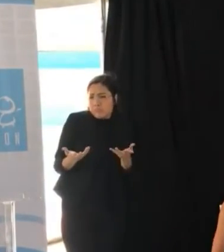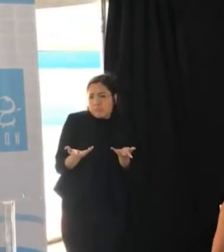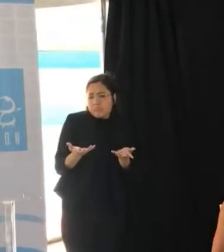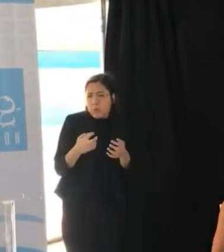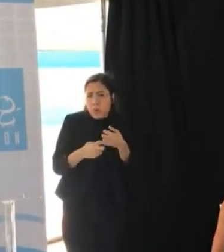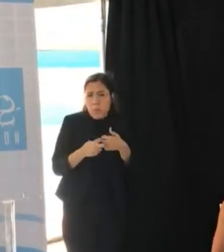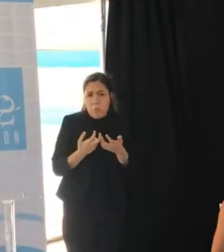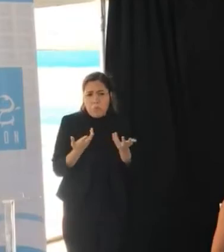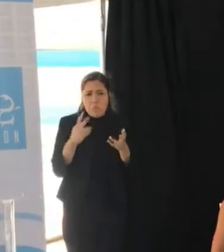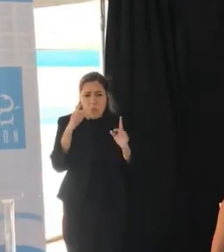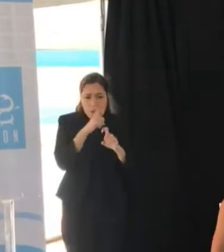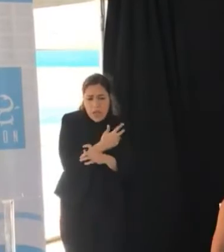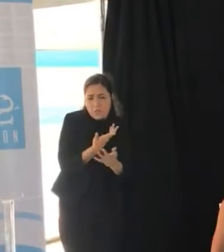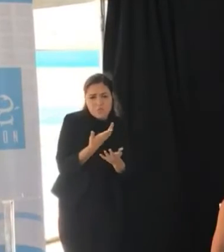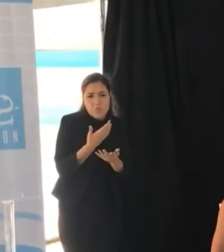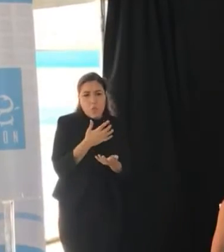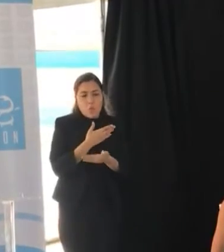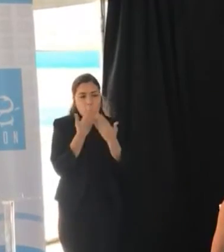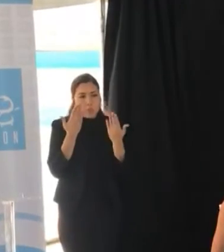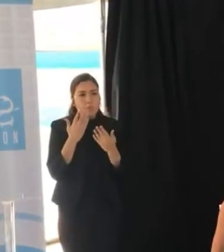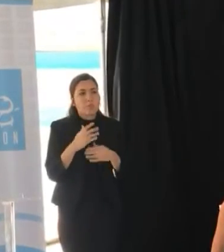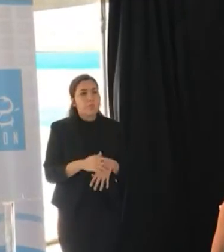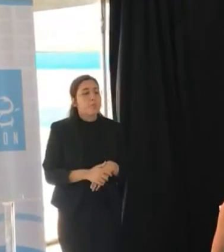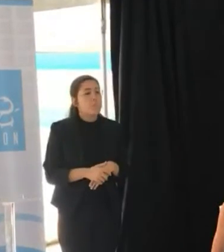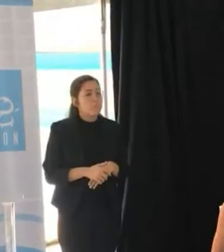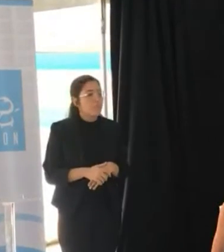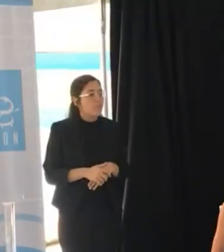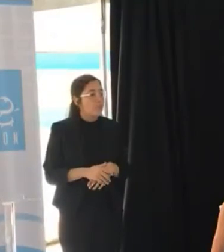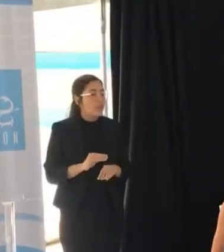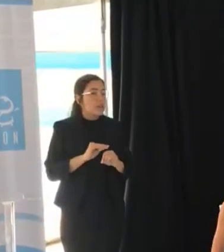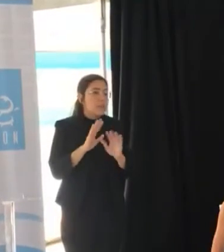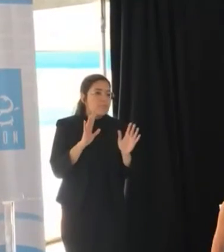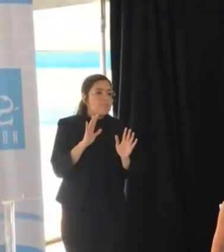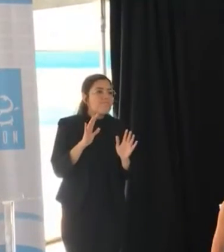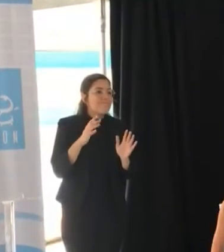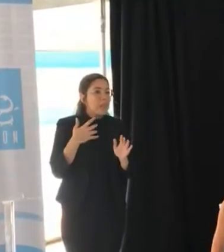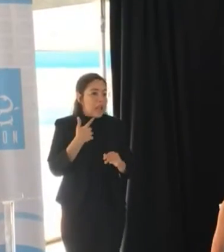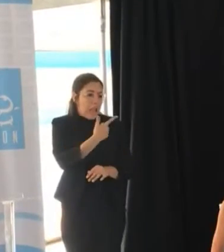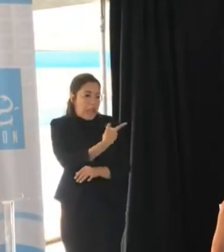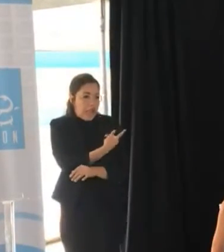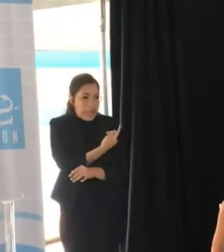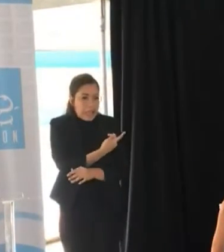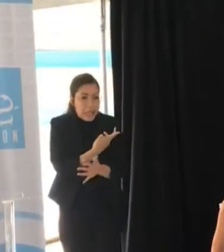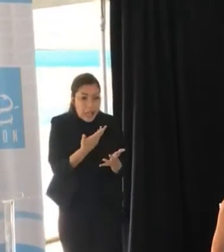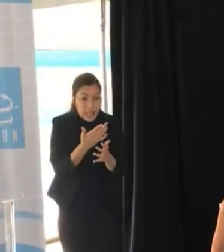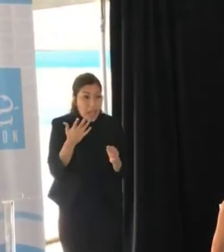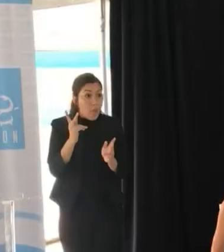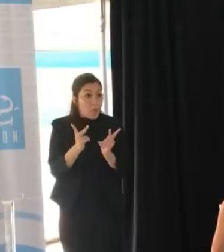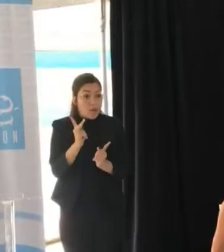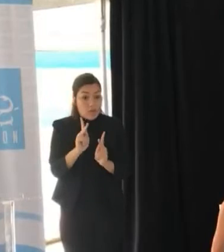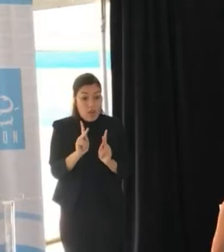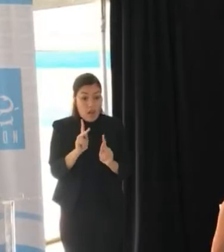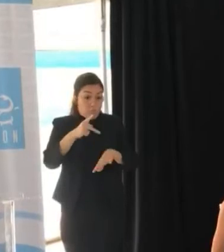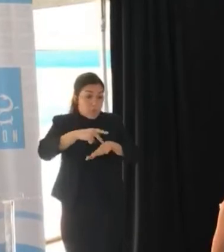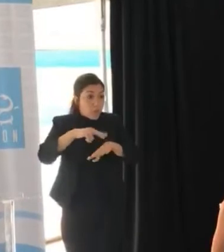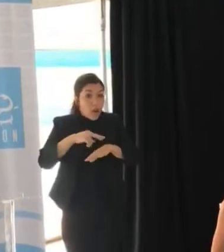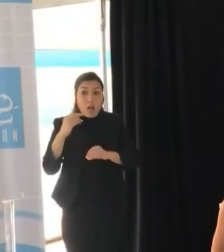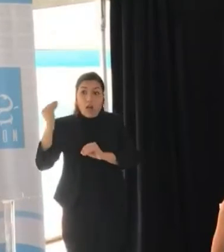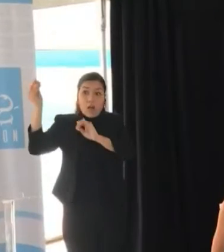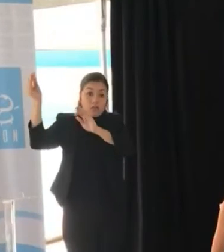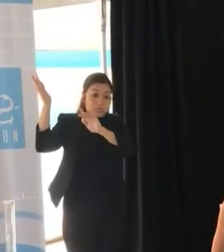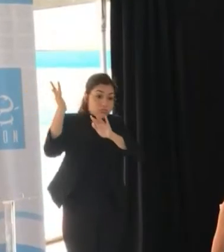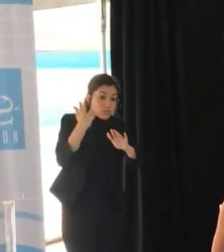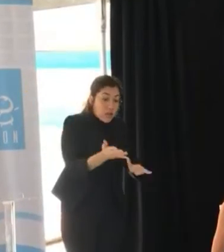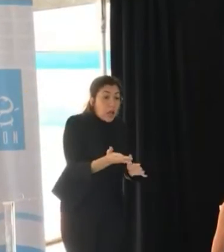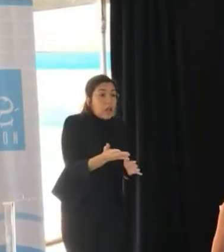Ciertamente las dosis, la cantidad de vacunas que llega a Puerto Rico es puntual, ¿okay? Sí, puede haber un retraso, ¿verdad?,